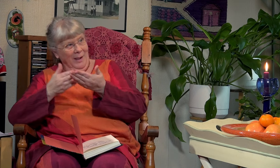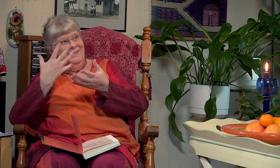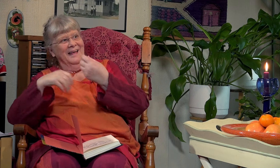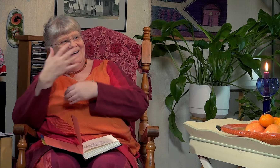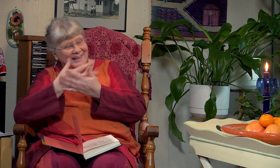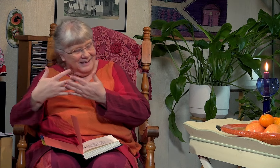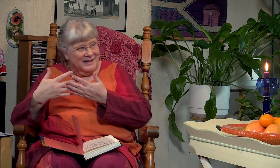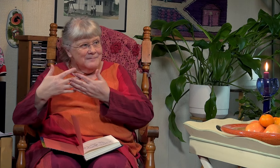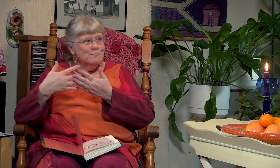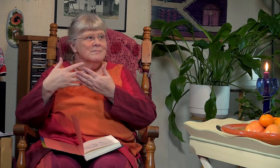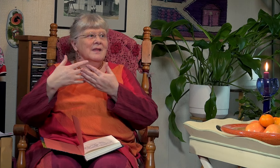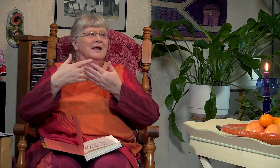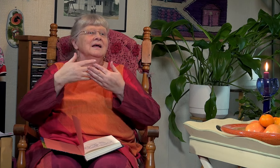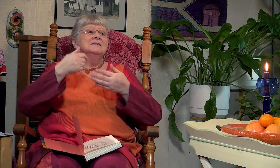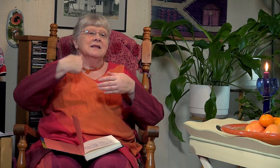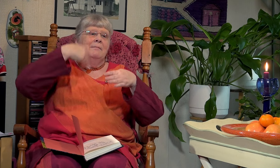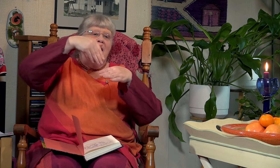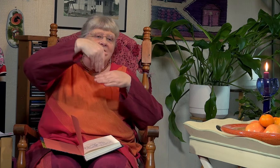Puolet kirjasta on siis suomeksi ja puolet englanniksi.